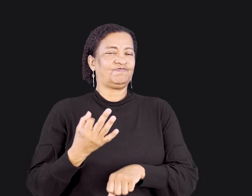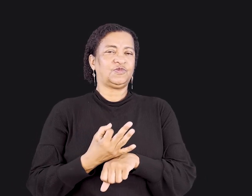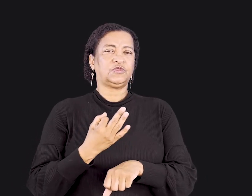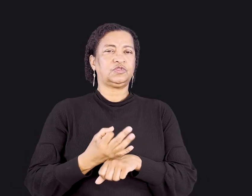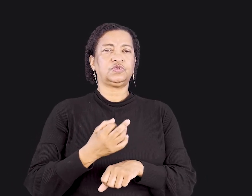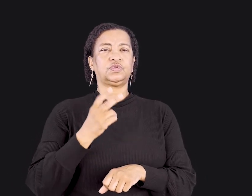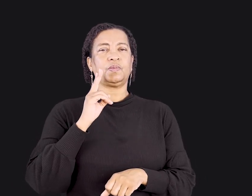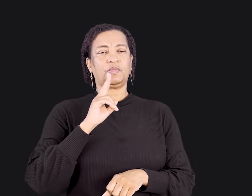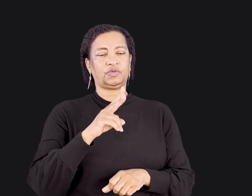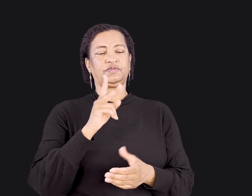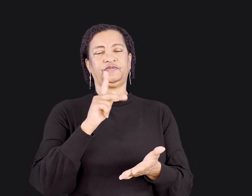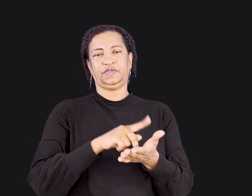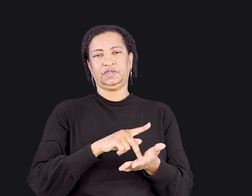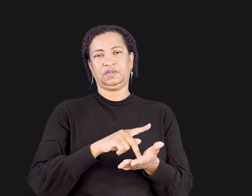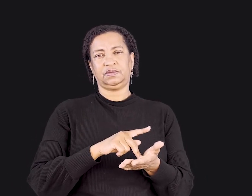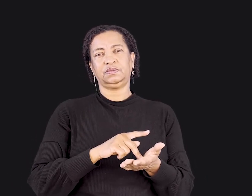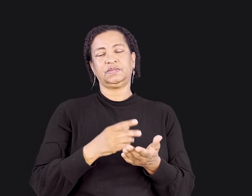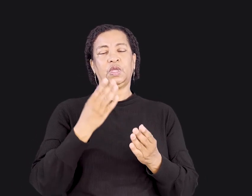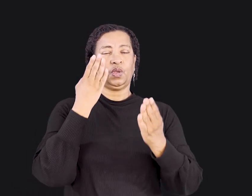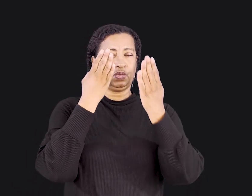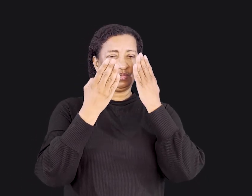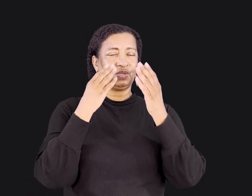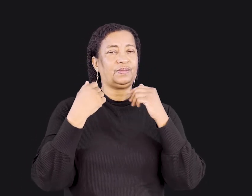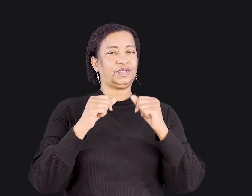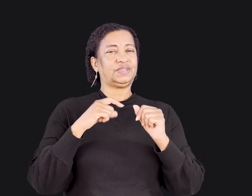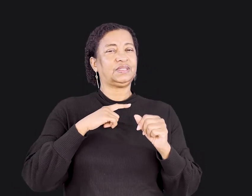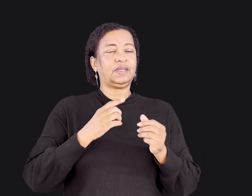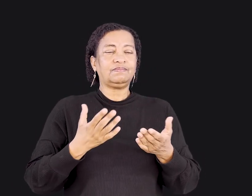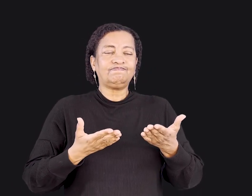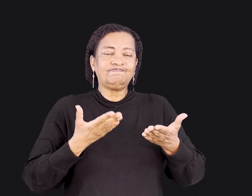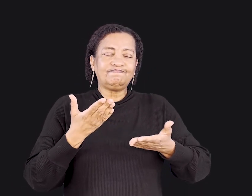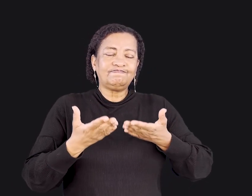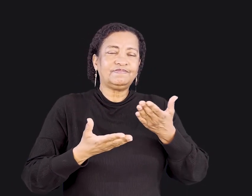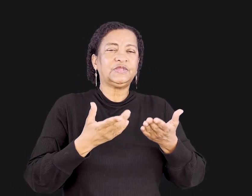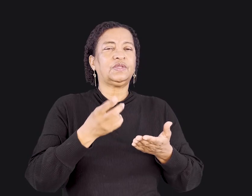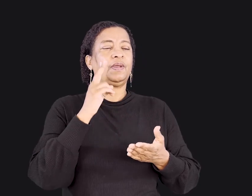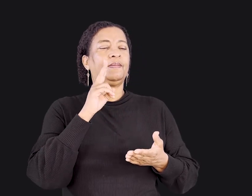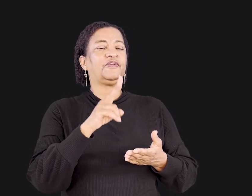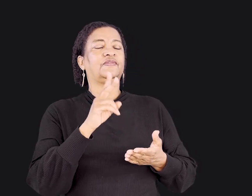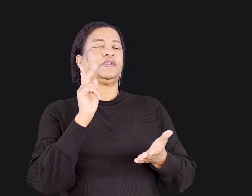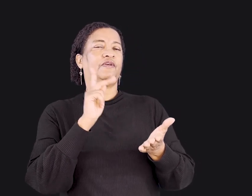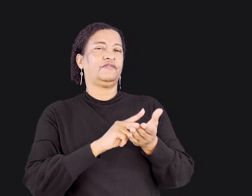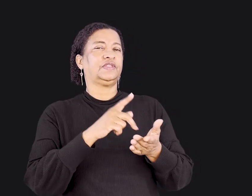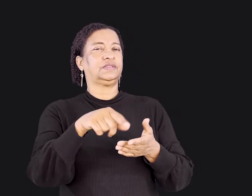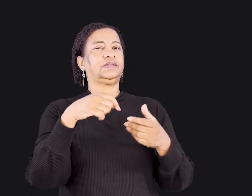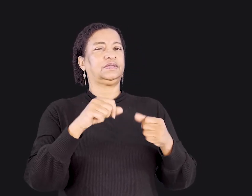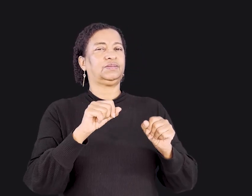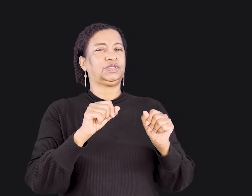ser muito habilidosos para guiar o paciente à verdade que ele precisa enxergar para se libertar de seus